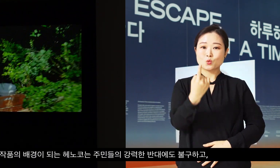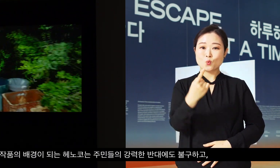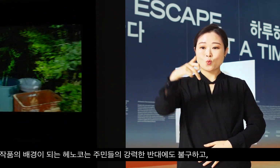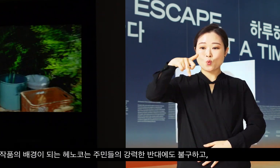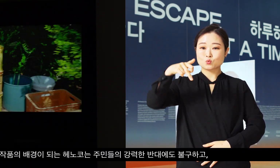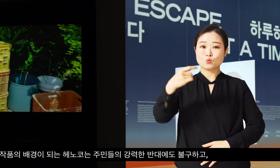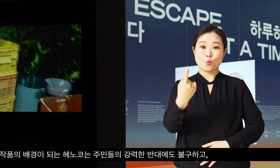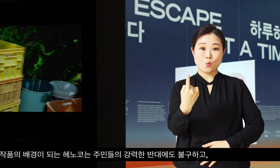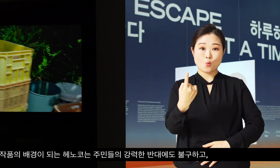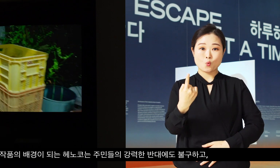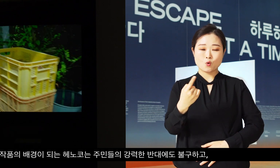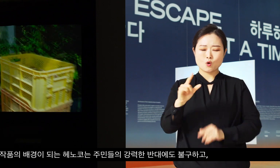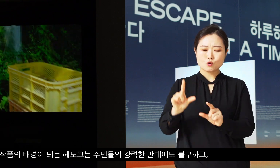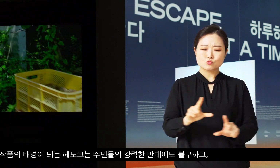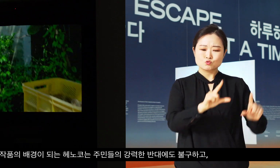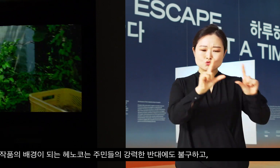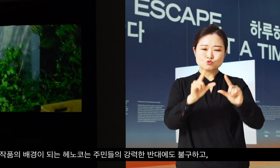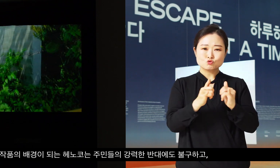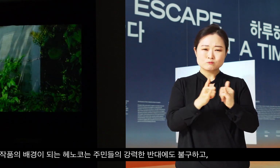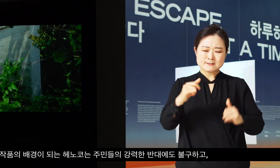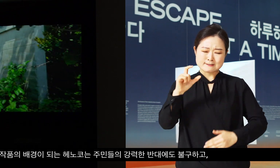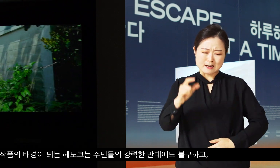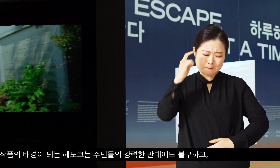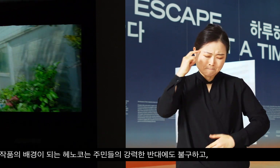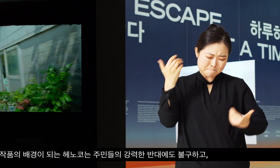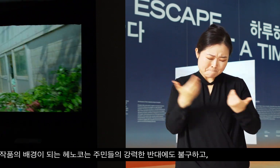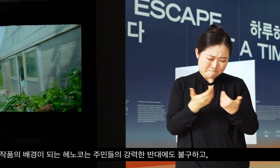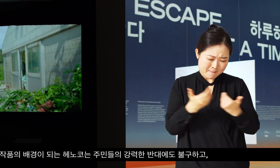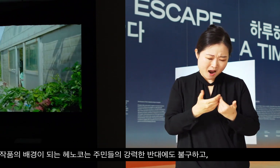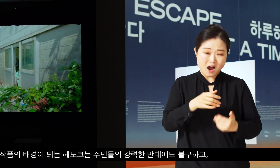주민들의 강력한 반대에도 불구하고